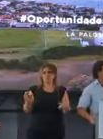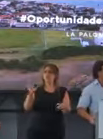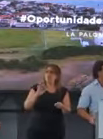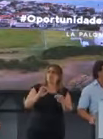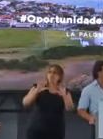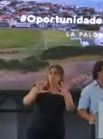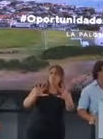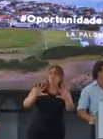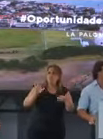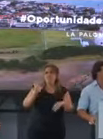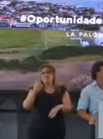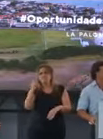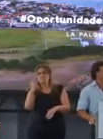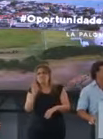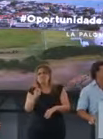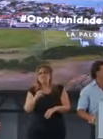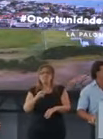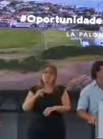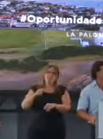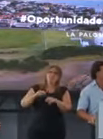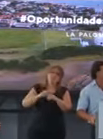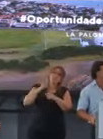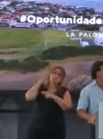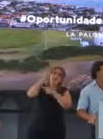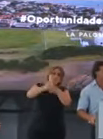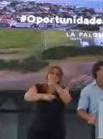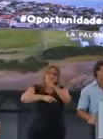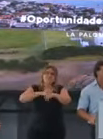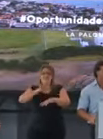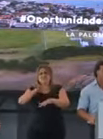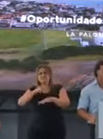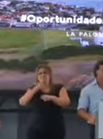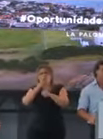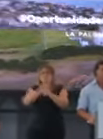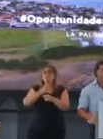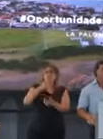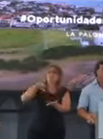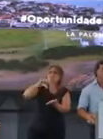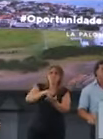15, 20 inadaptados rompen la ciudad vieja y no les pasa nada. Se terminó.